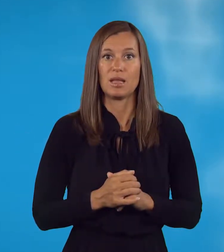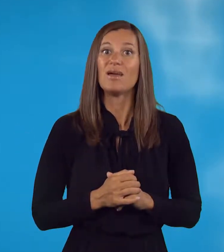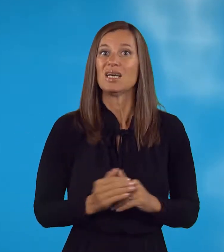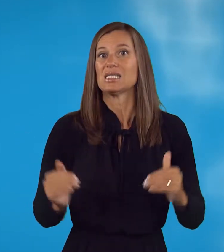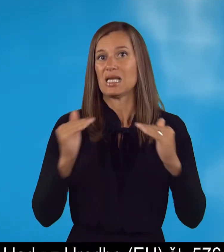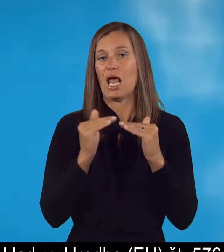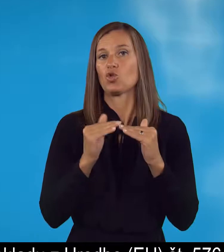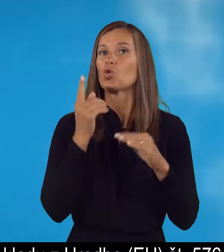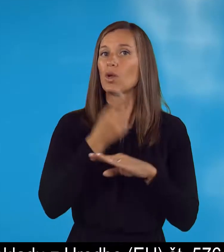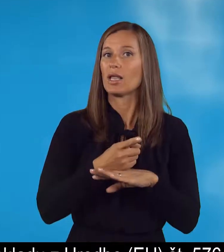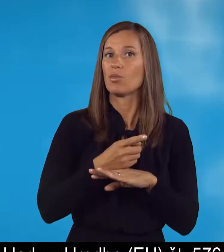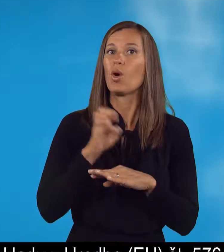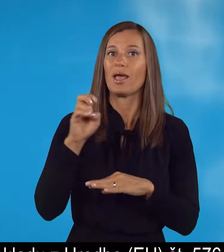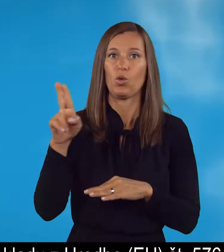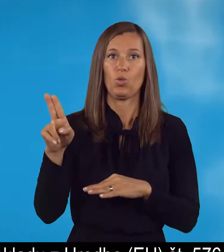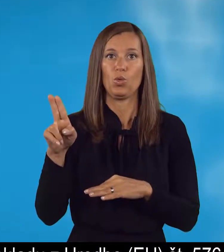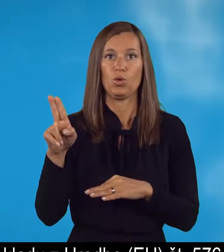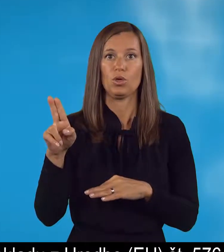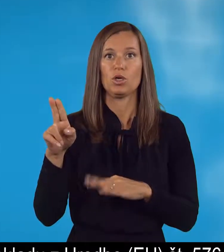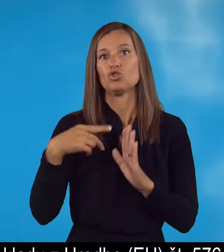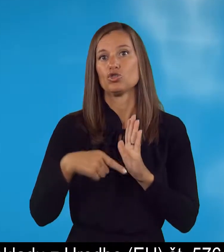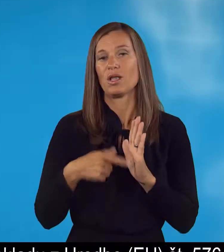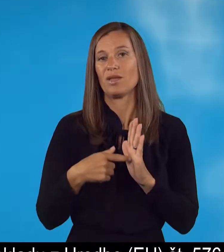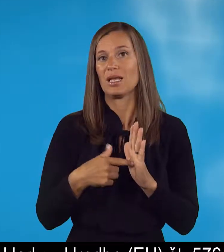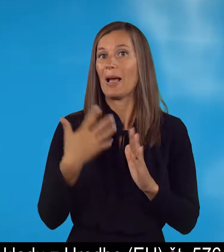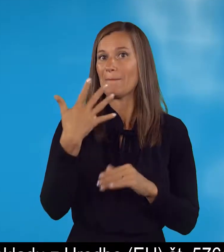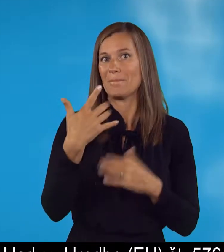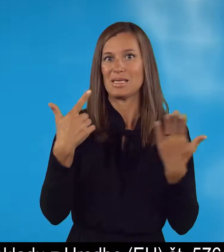V skladu z uredbo EU številka